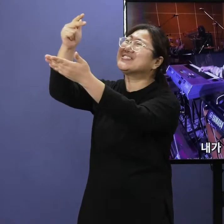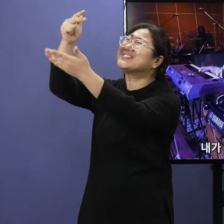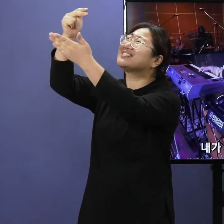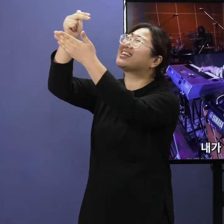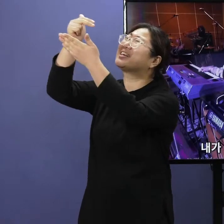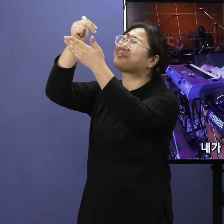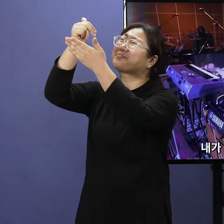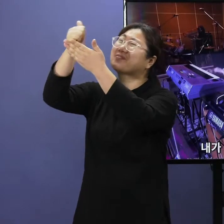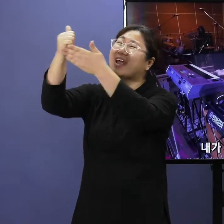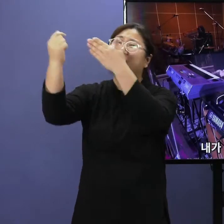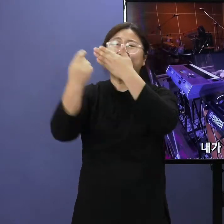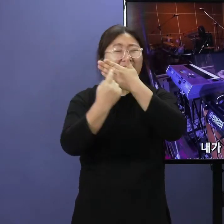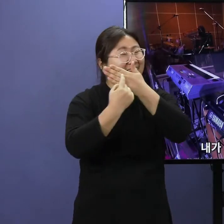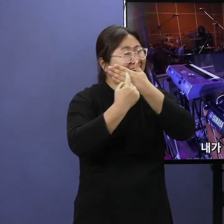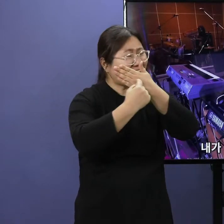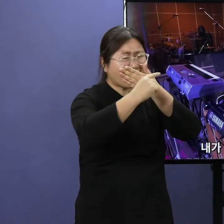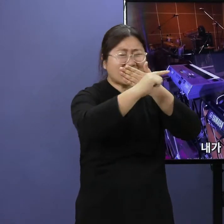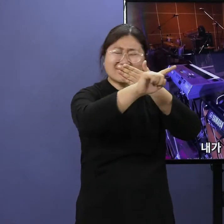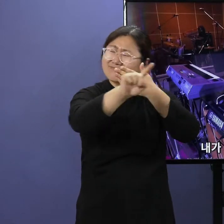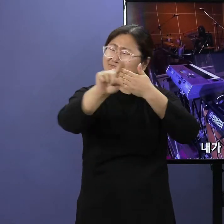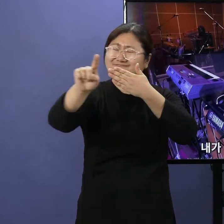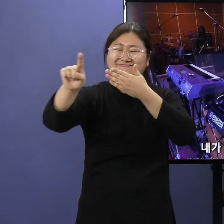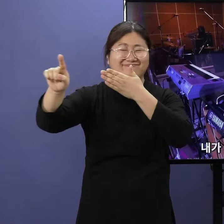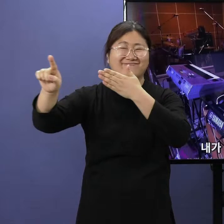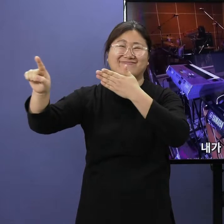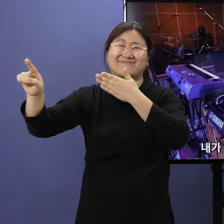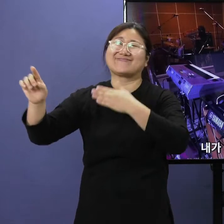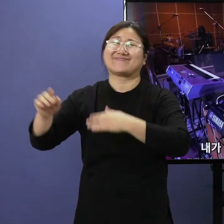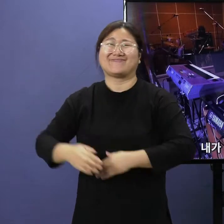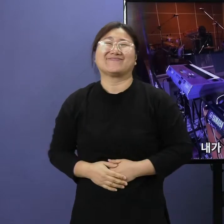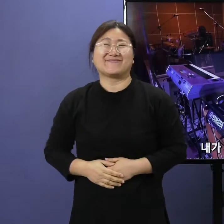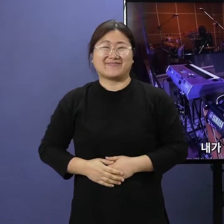주님 함께,